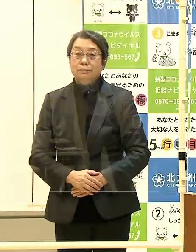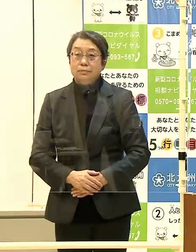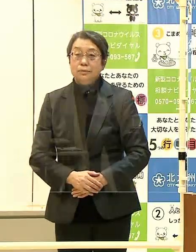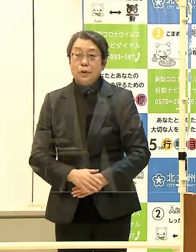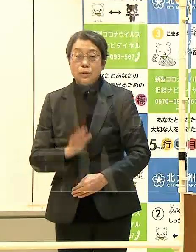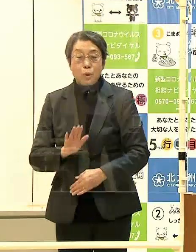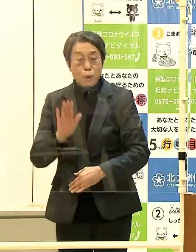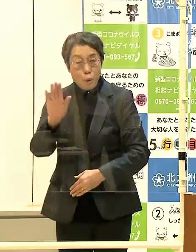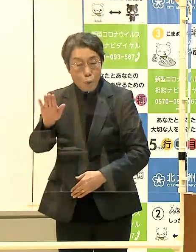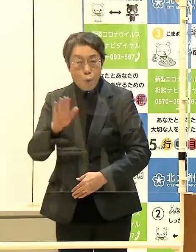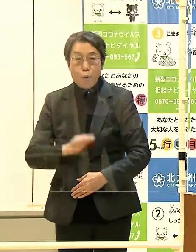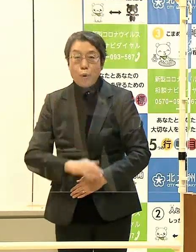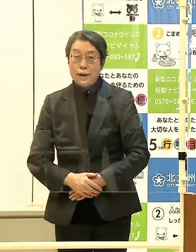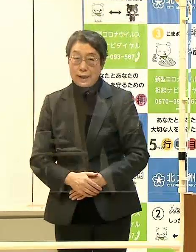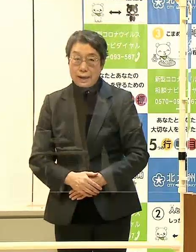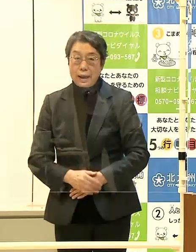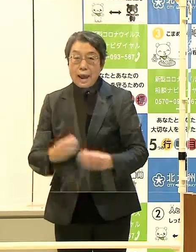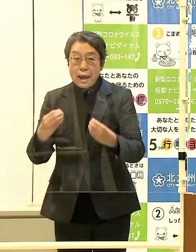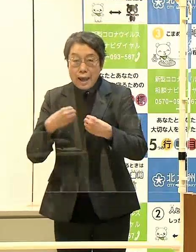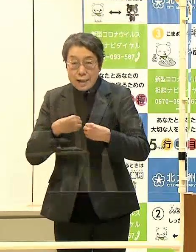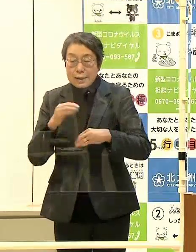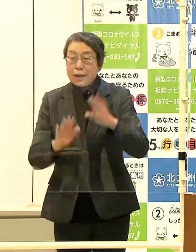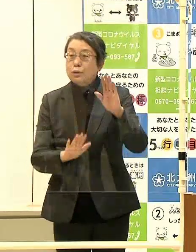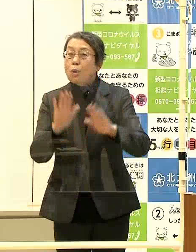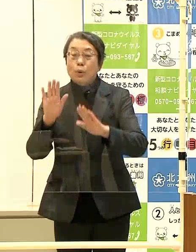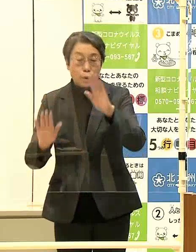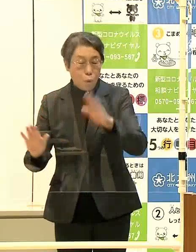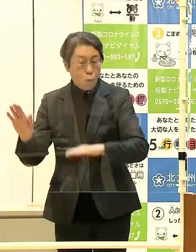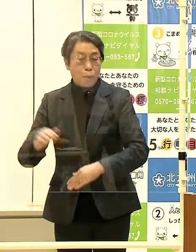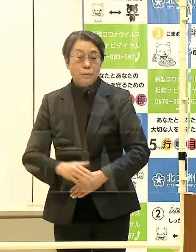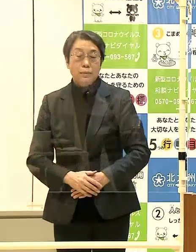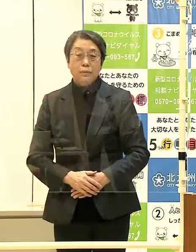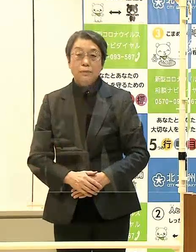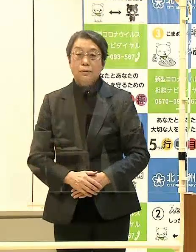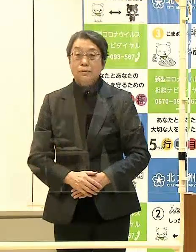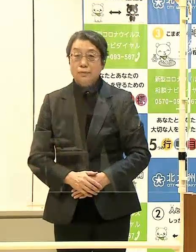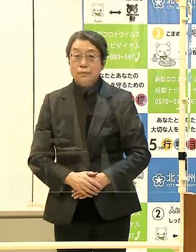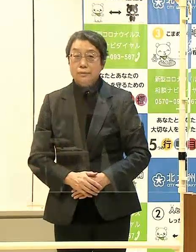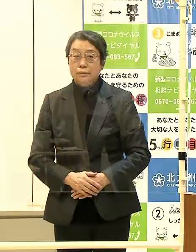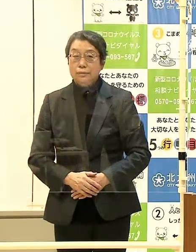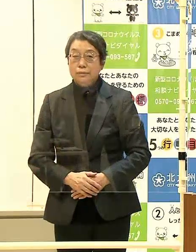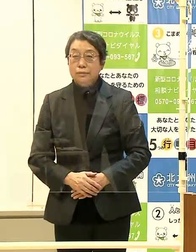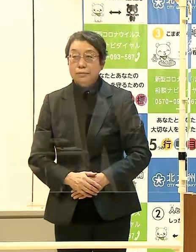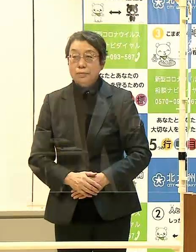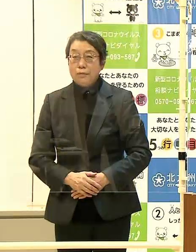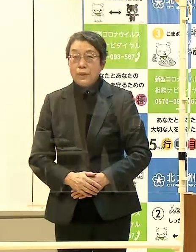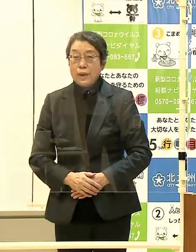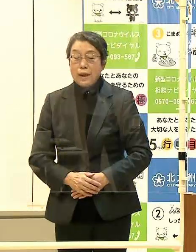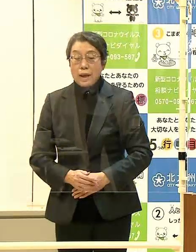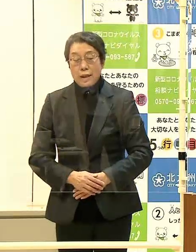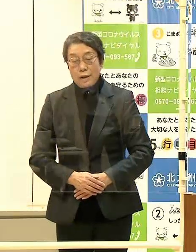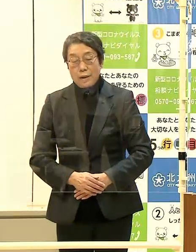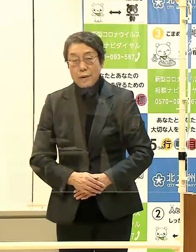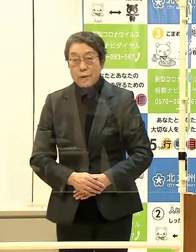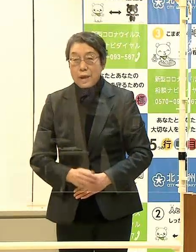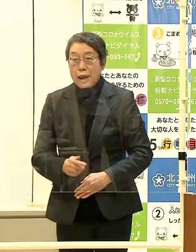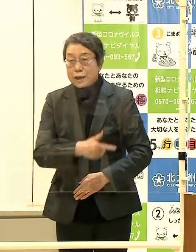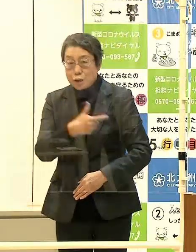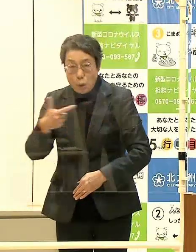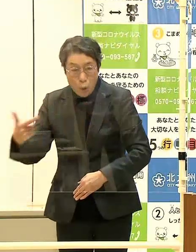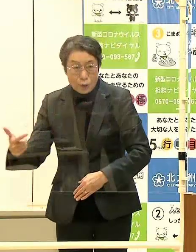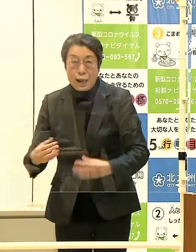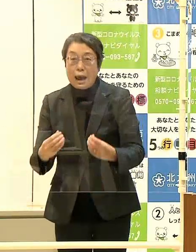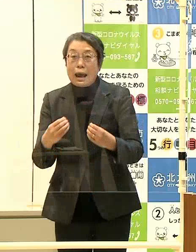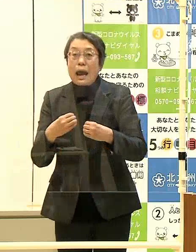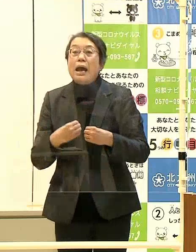その後の感染状況でありますがやはり相当程度の感染者